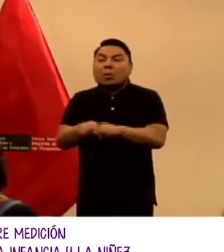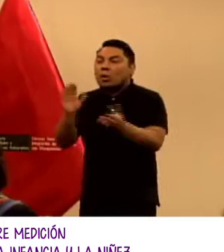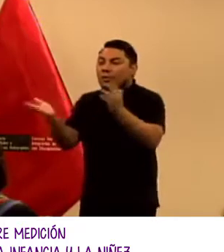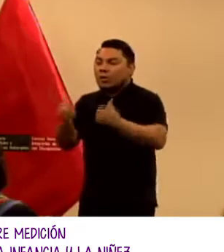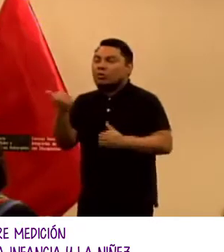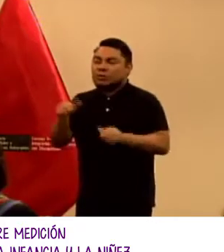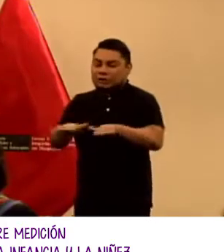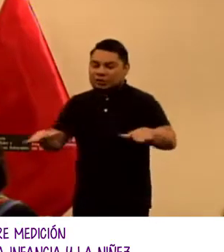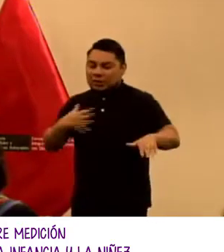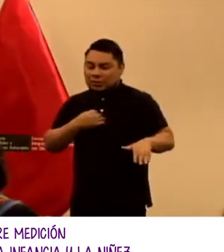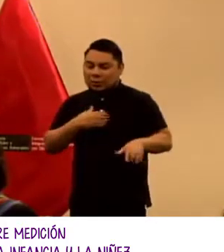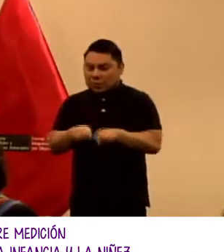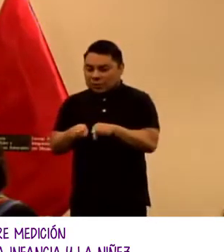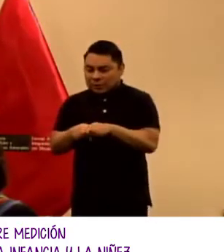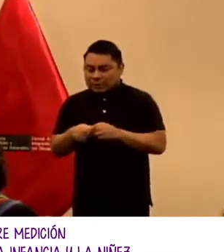edad.